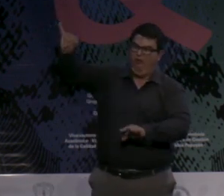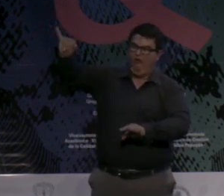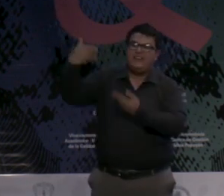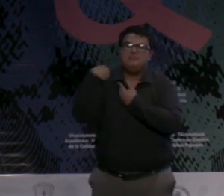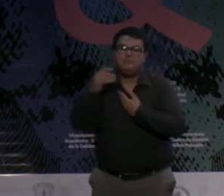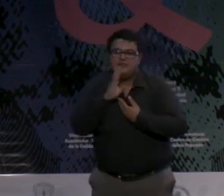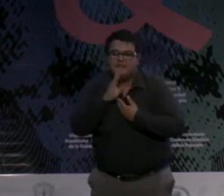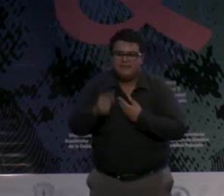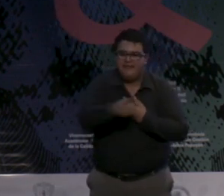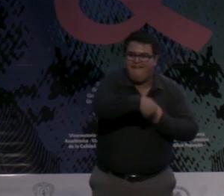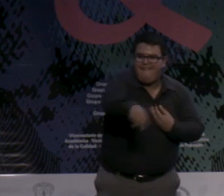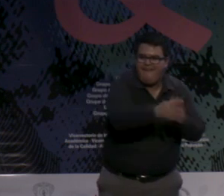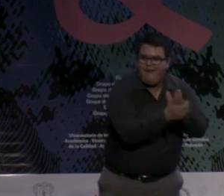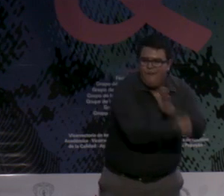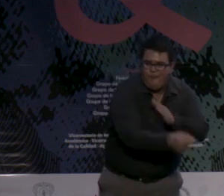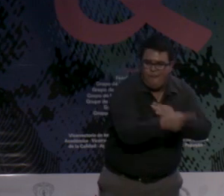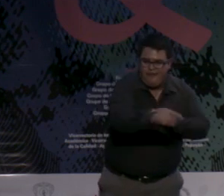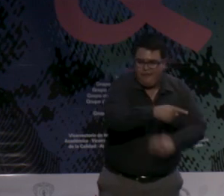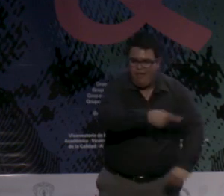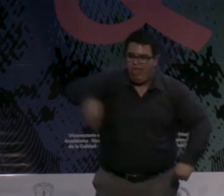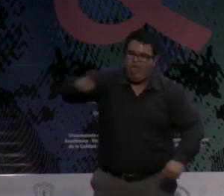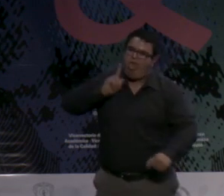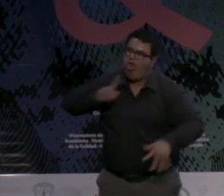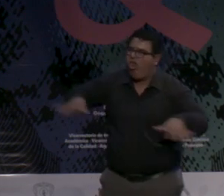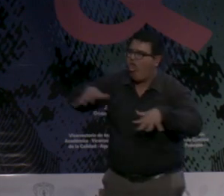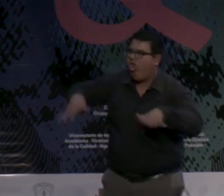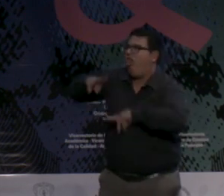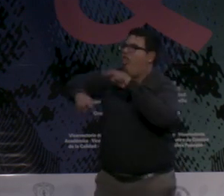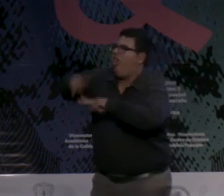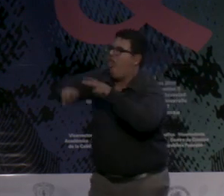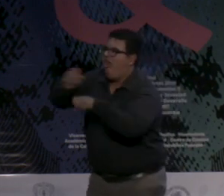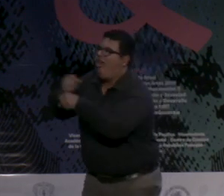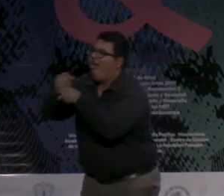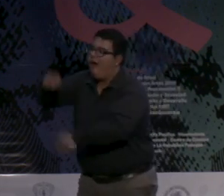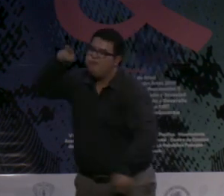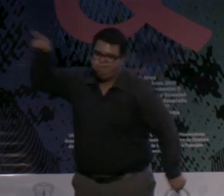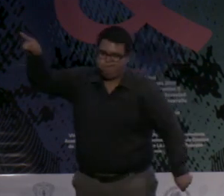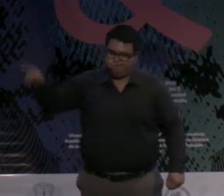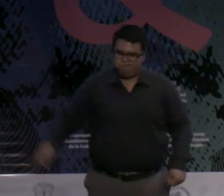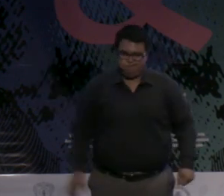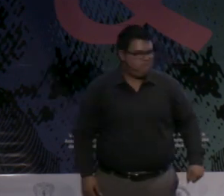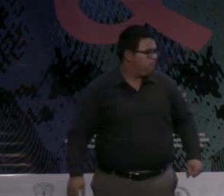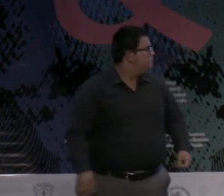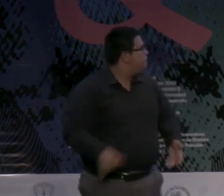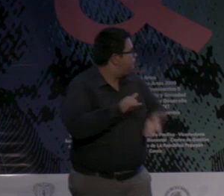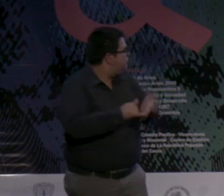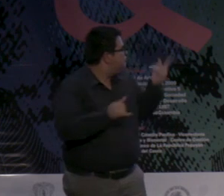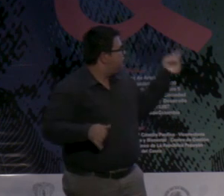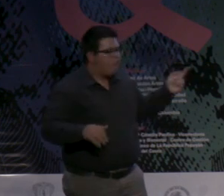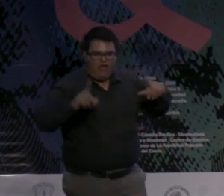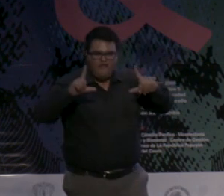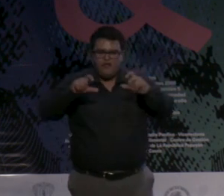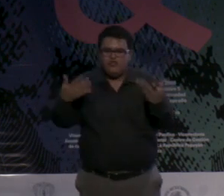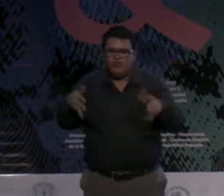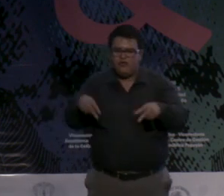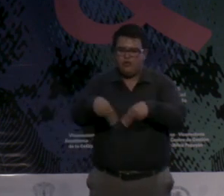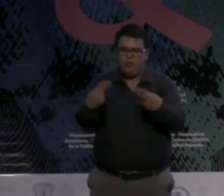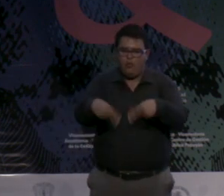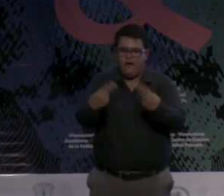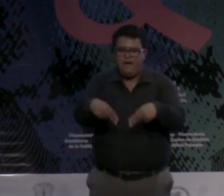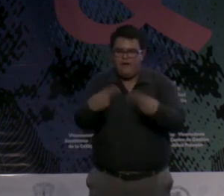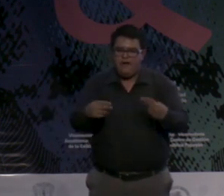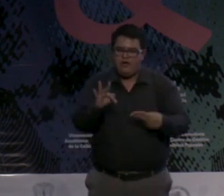Y por otro lado, no se nos olvide que la mayoría de las personas que viven en estas condiciones de marginalidad son las que trabajan construyendo los grandes edificios